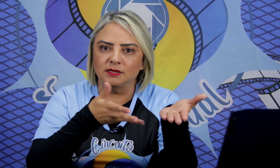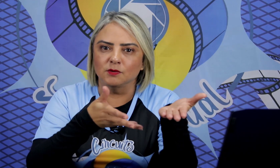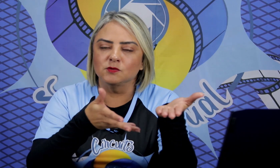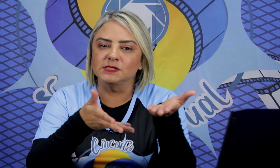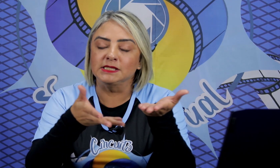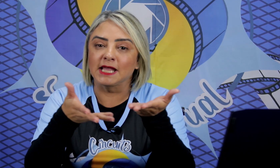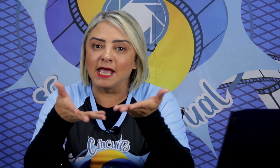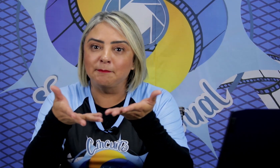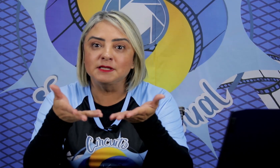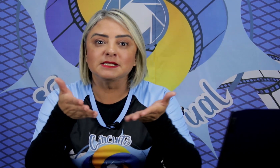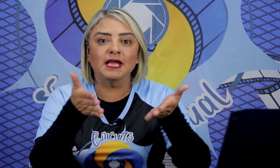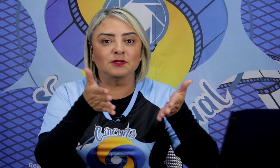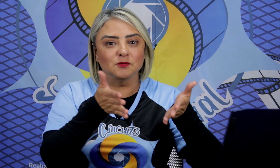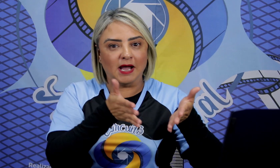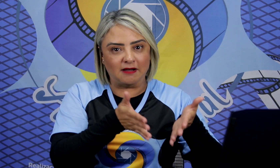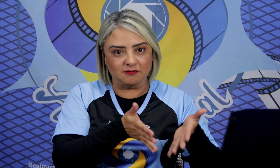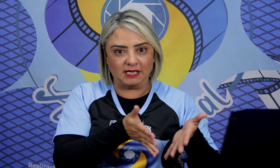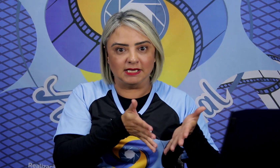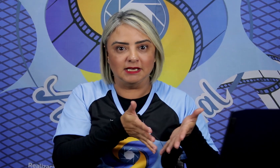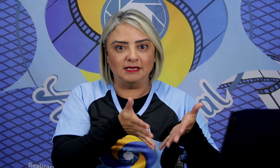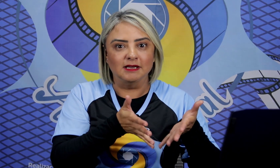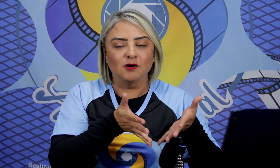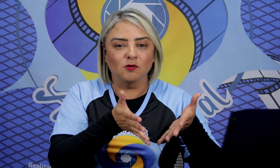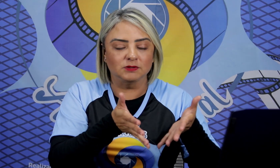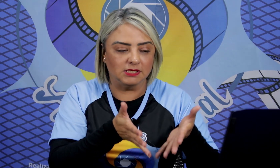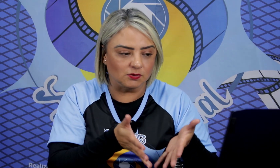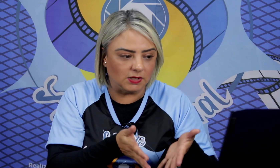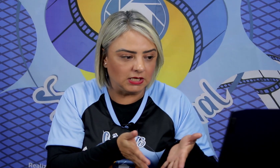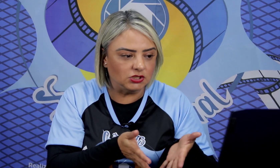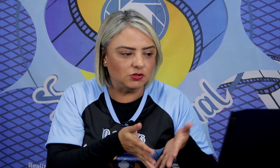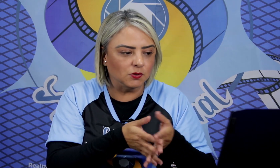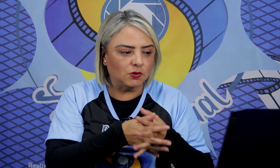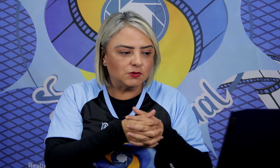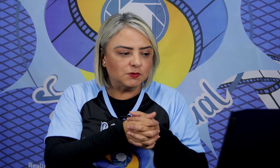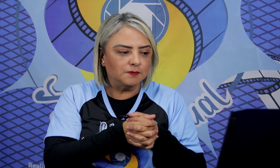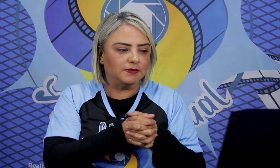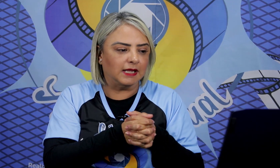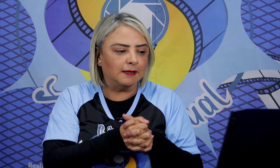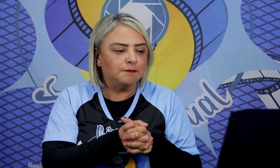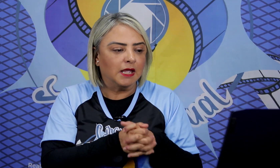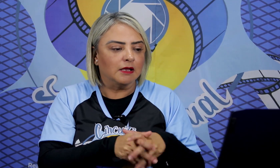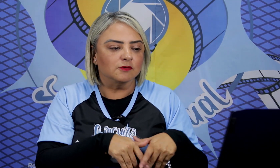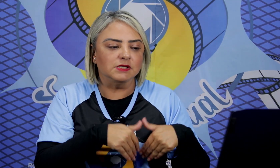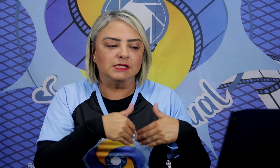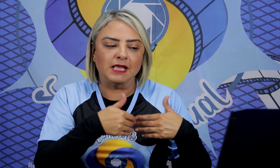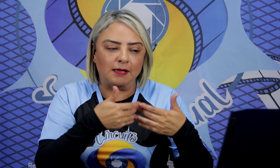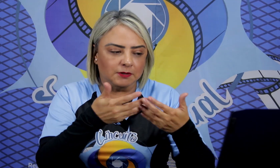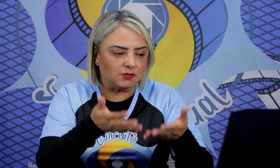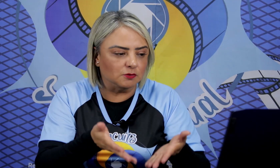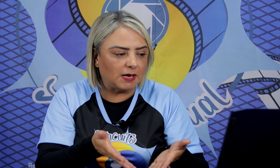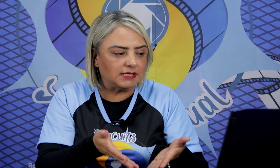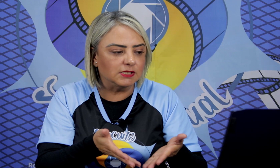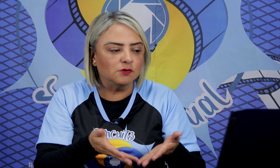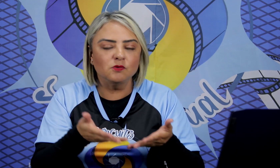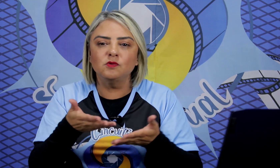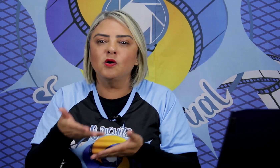os intérpretes que atuavam naquele contexto religioso, né, os intérpretes do Brasil com